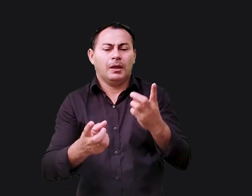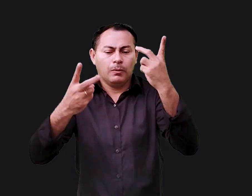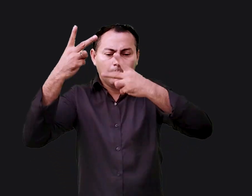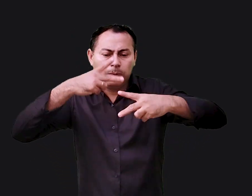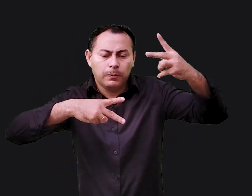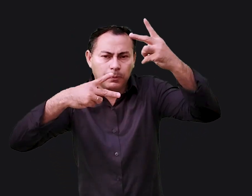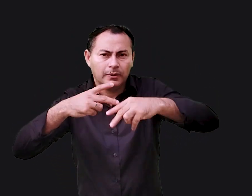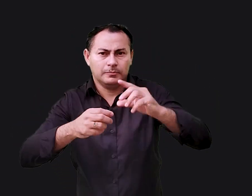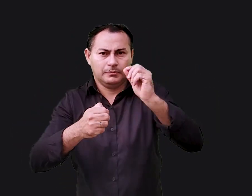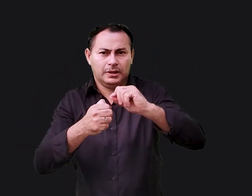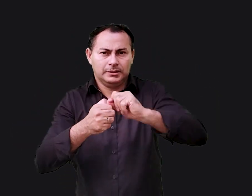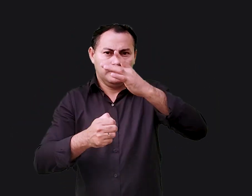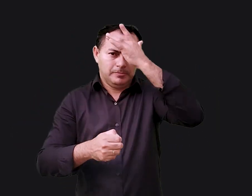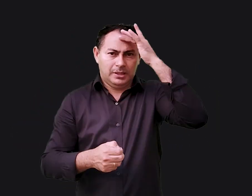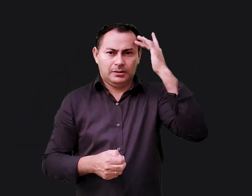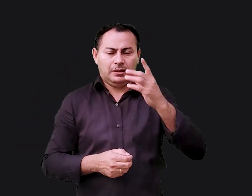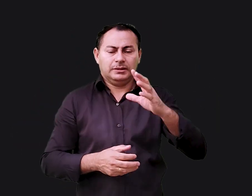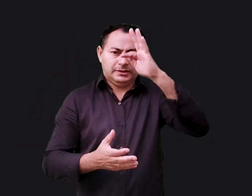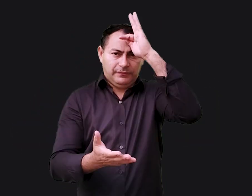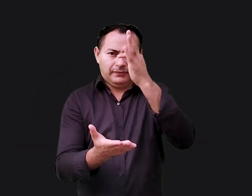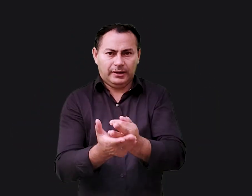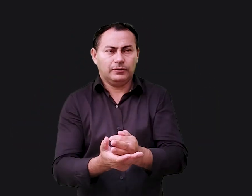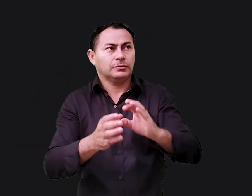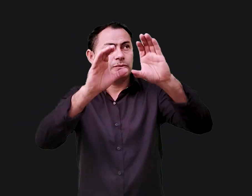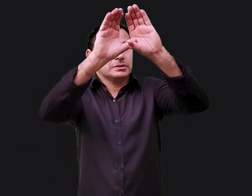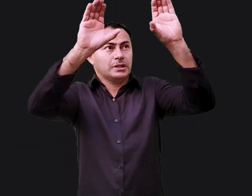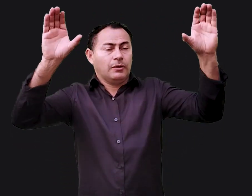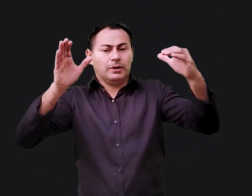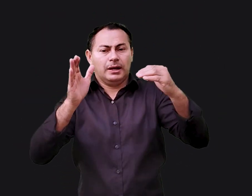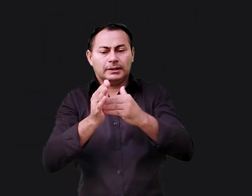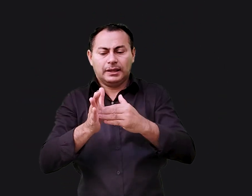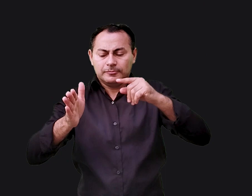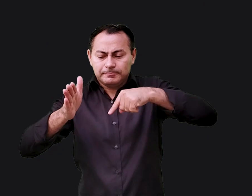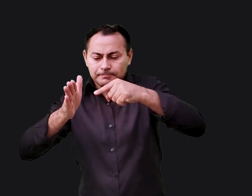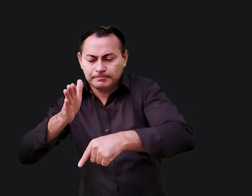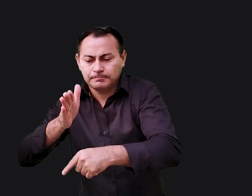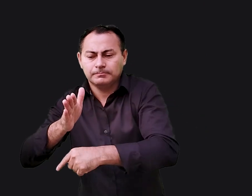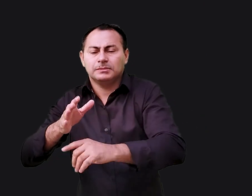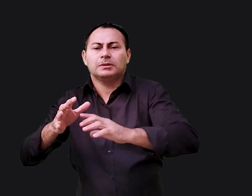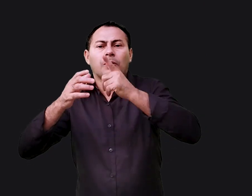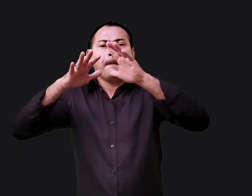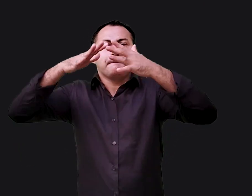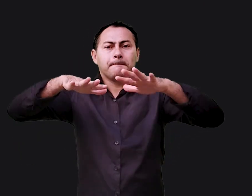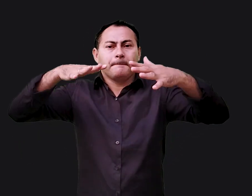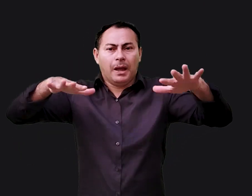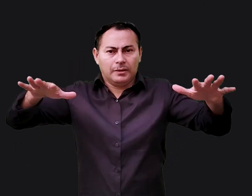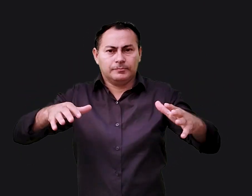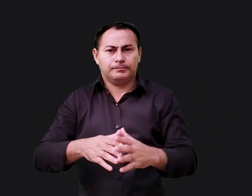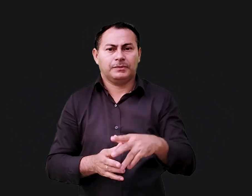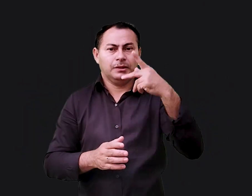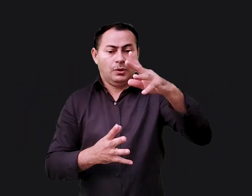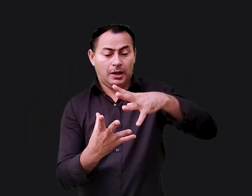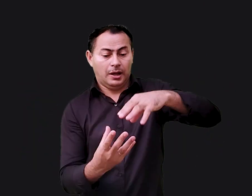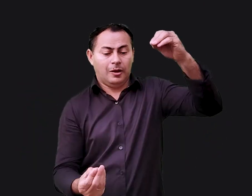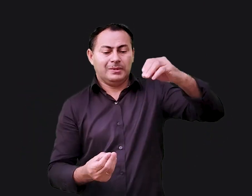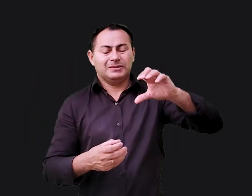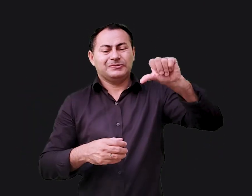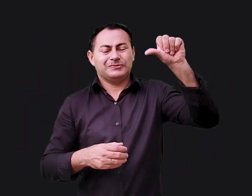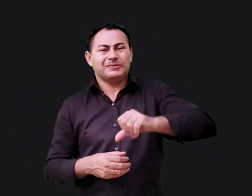essa Ventania leva as pessoas de fé do céu até as profundezas do mar suas almas